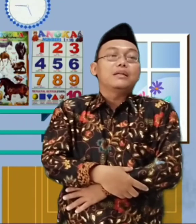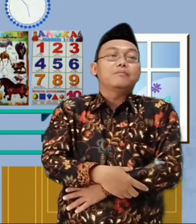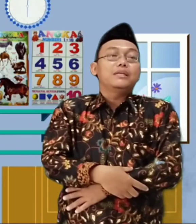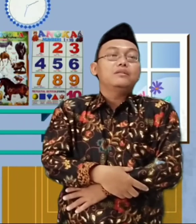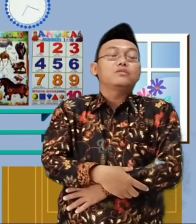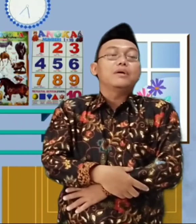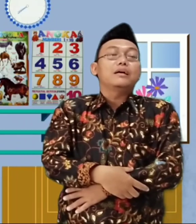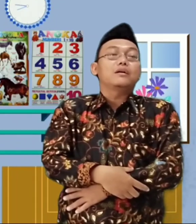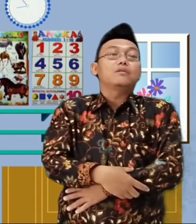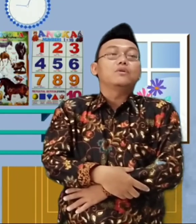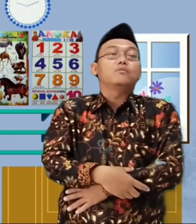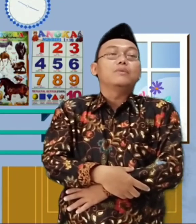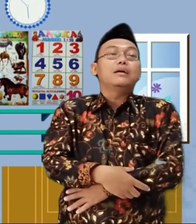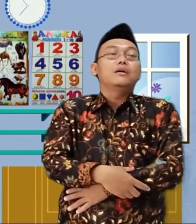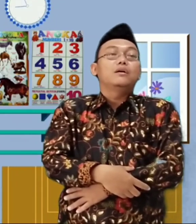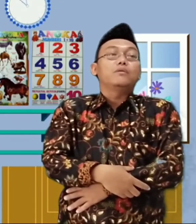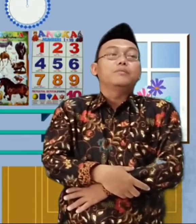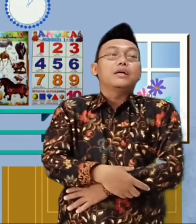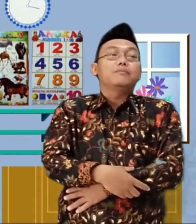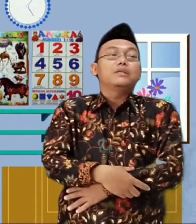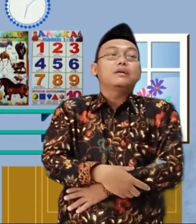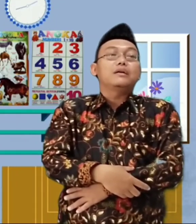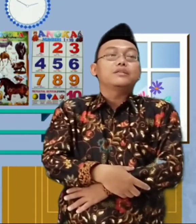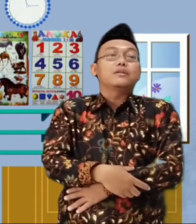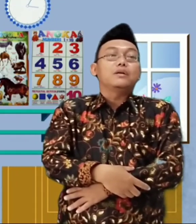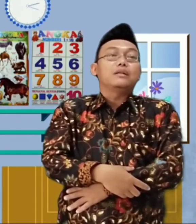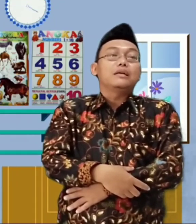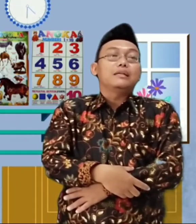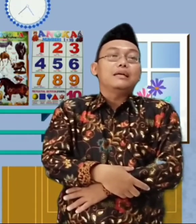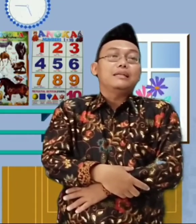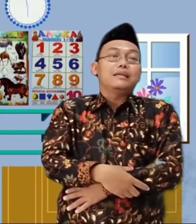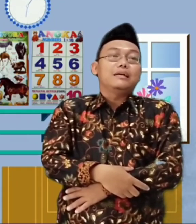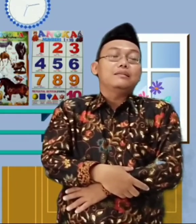Alhamdulillahirrabbilalamin. Subhanakallahumma wa bihamdika asyhadu an la ilaha illa anta